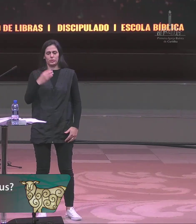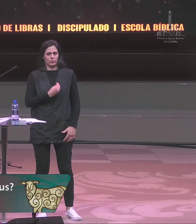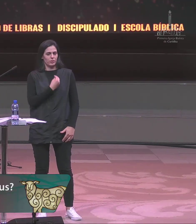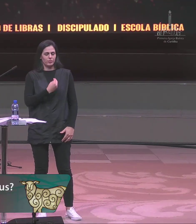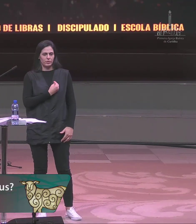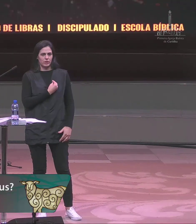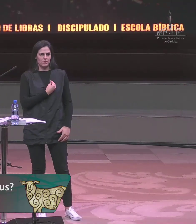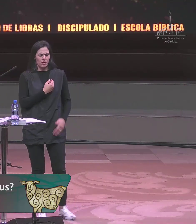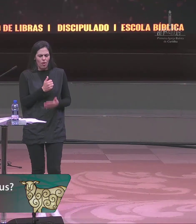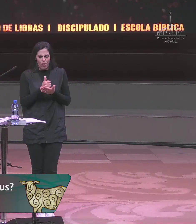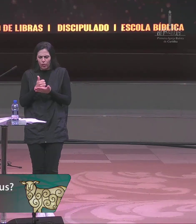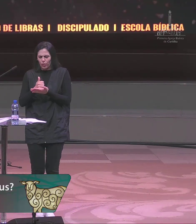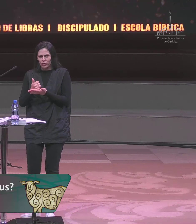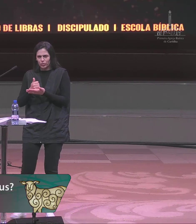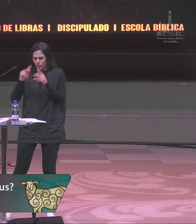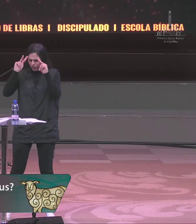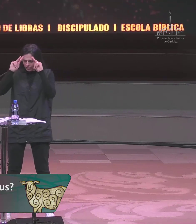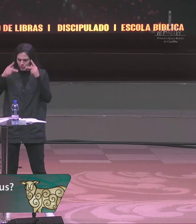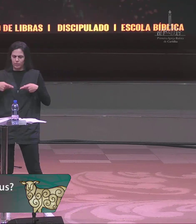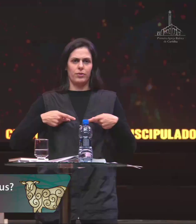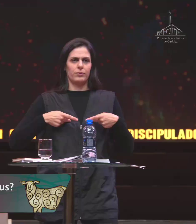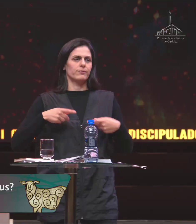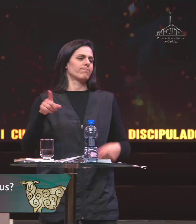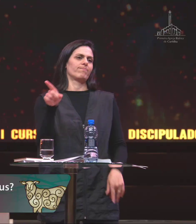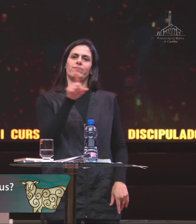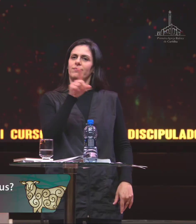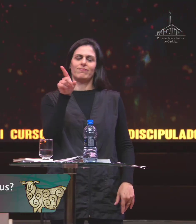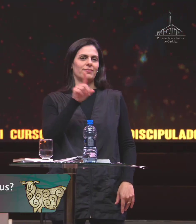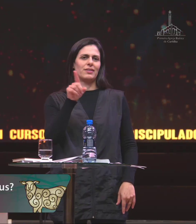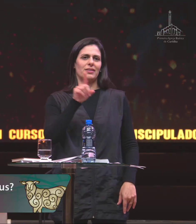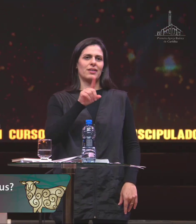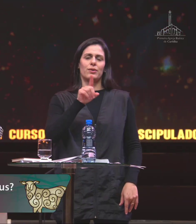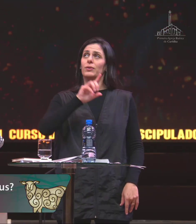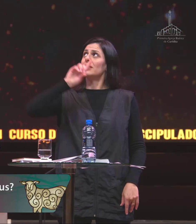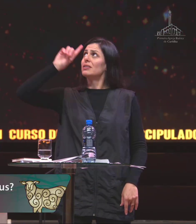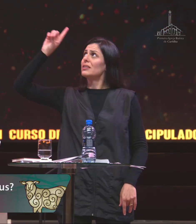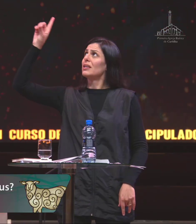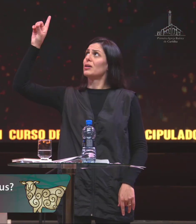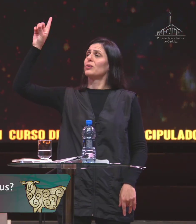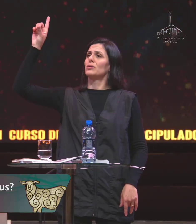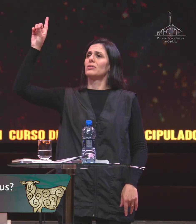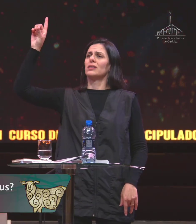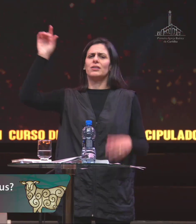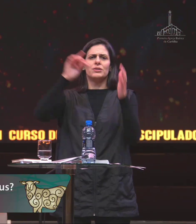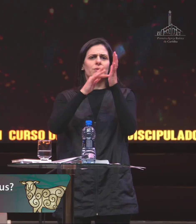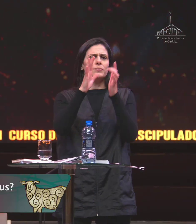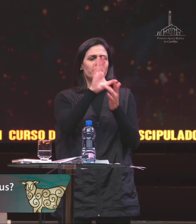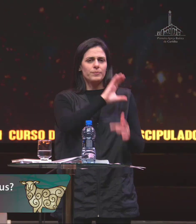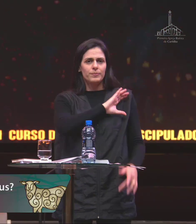me respondeu, ele falou, mãe, eu falaria para Jesus, é por causa do amor dele, que me encontrou.